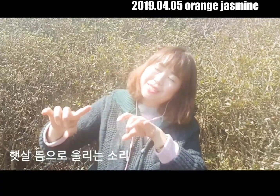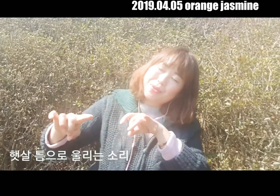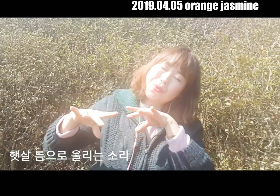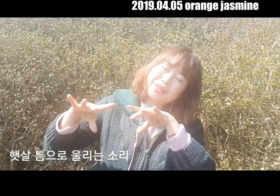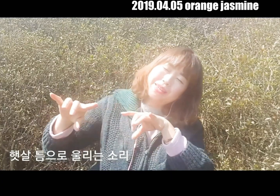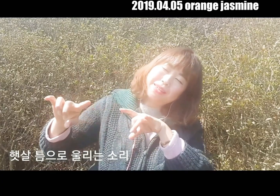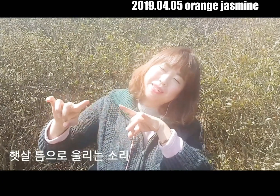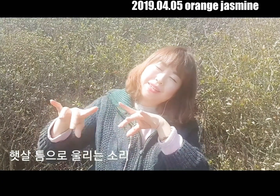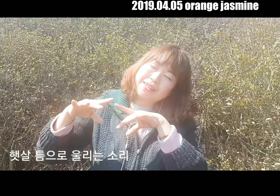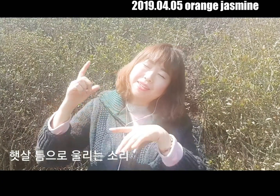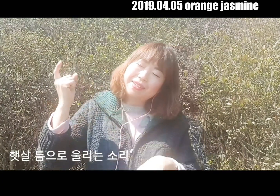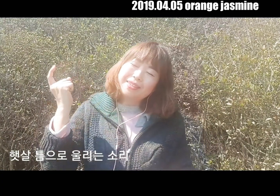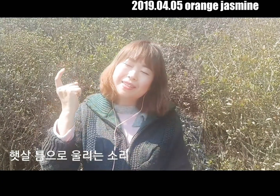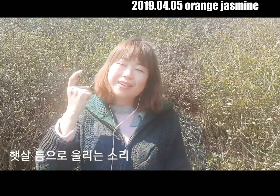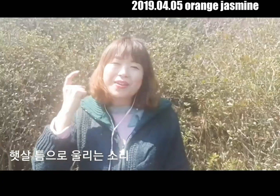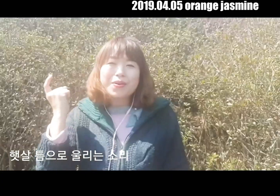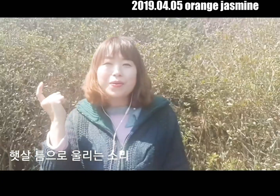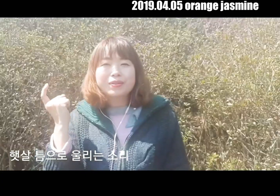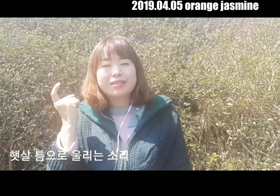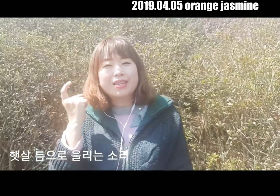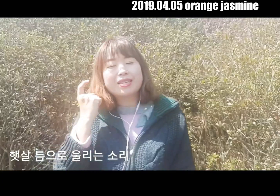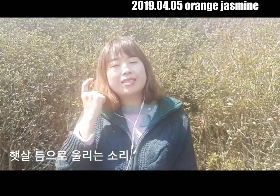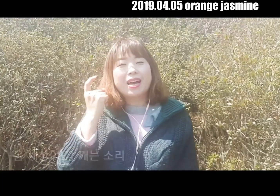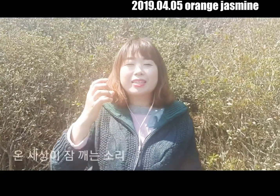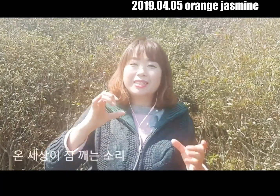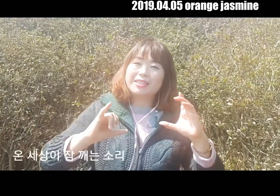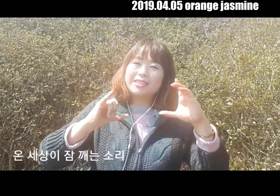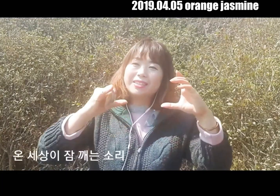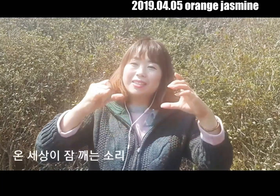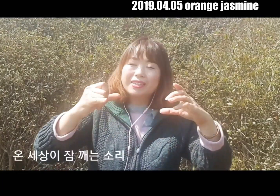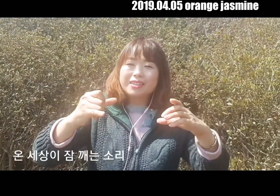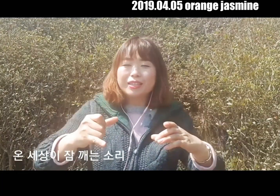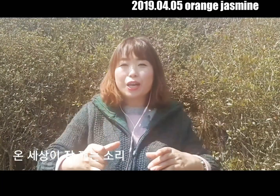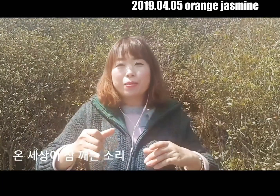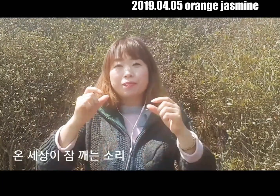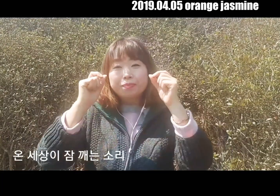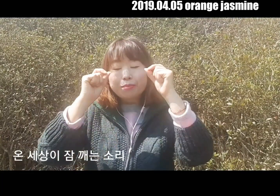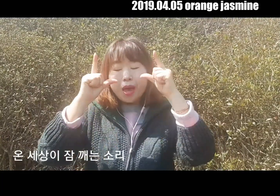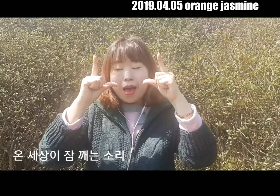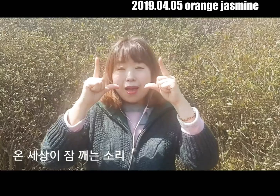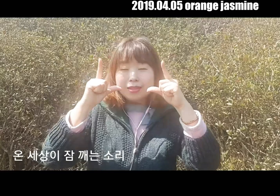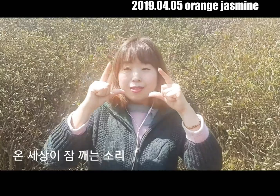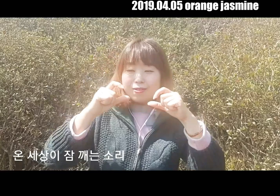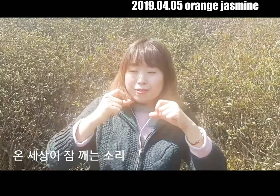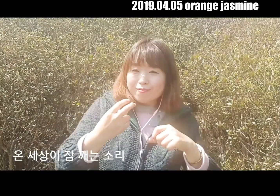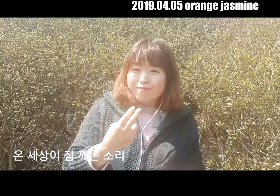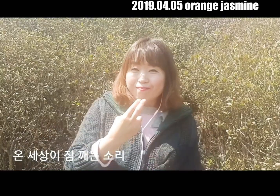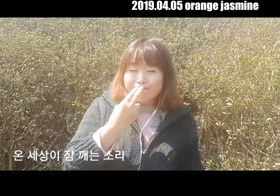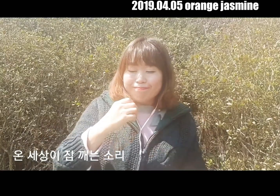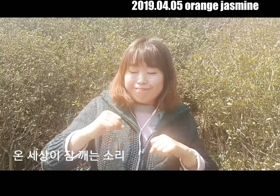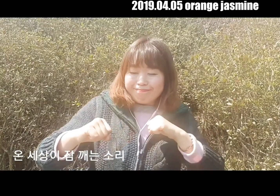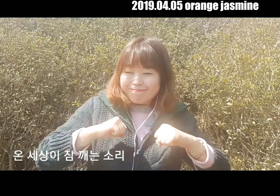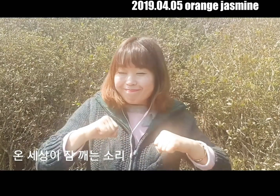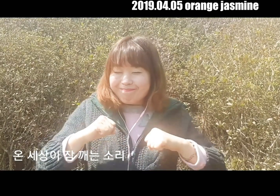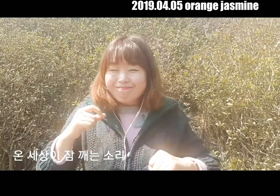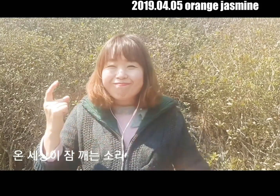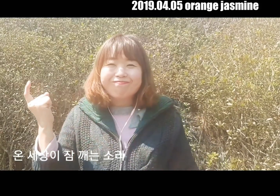울리는 소리 온 세상이 잠기는